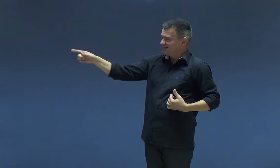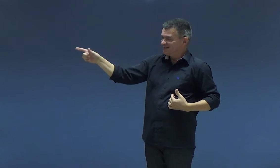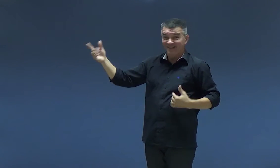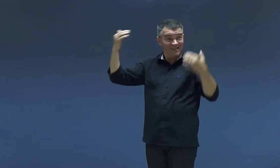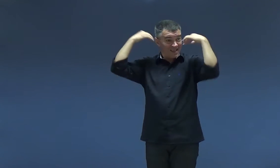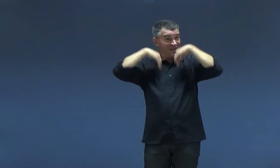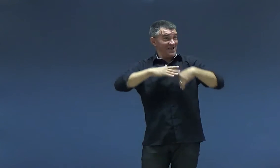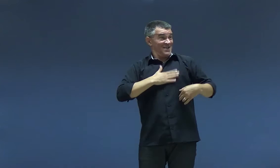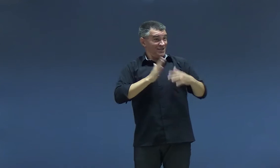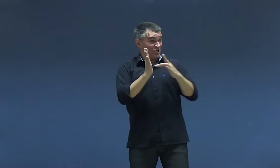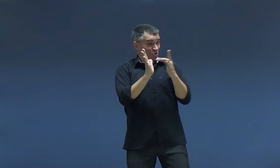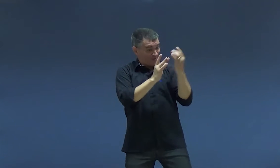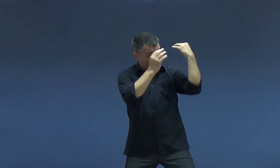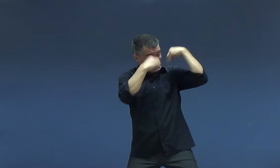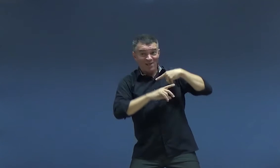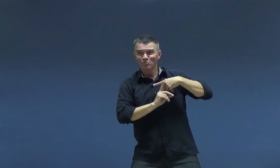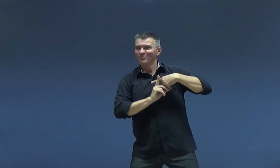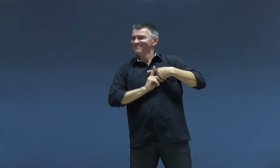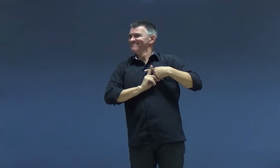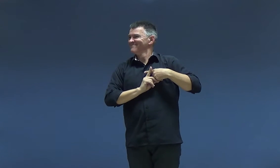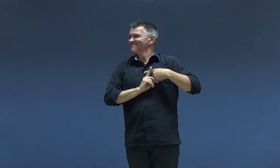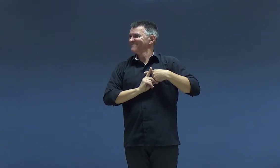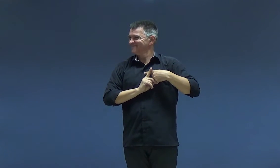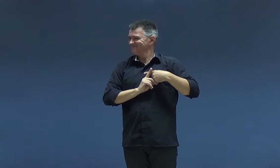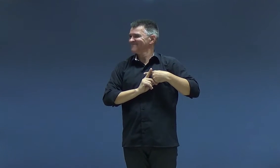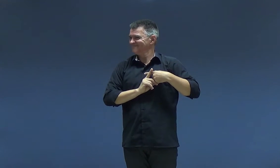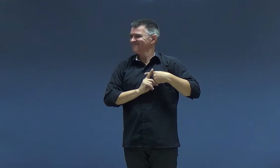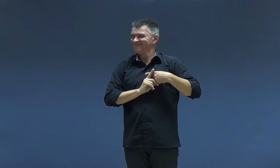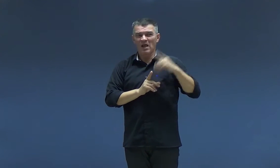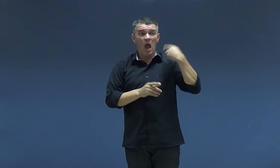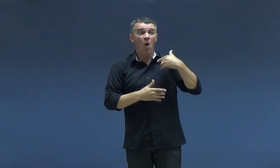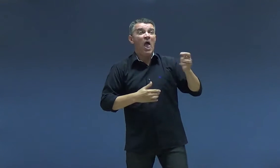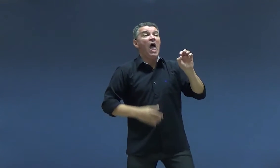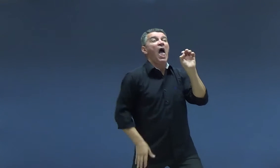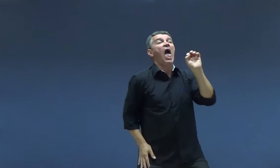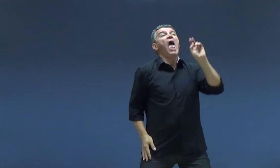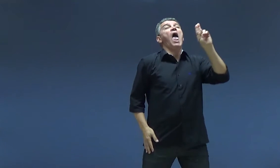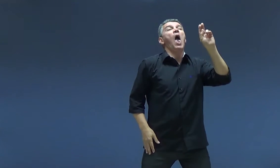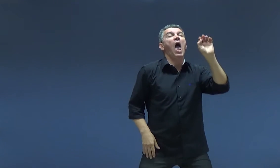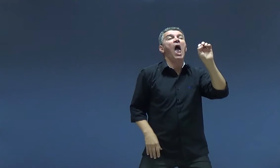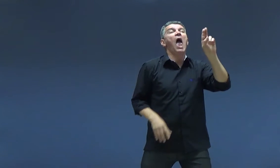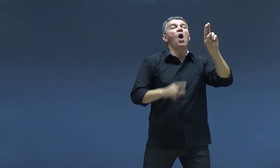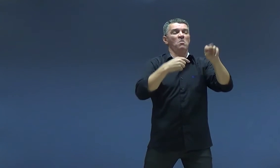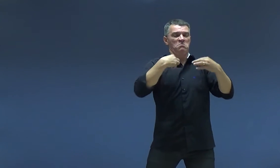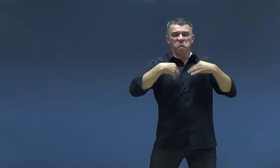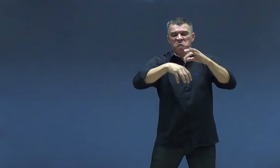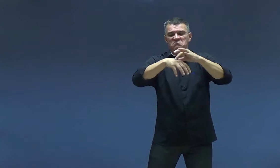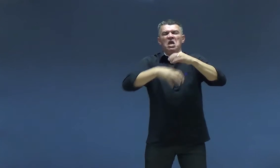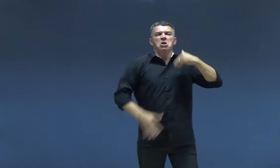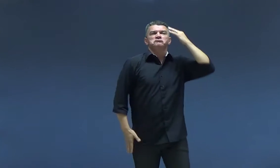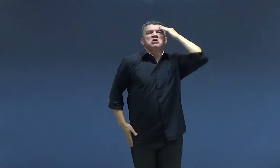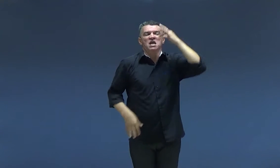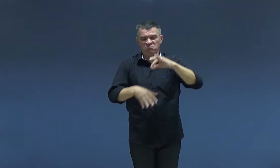É isso que está falando. Então Jesus ele está dentro de mim, uma cruz ali dentro. O eu, a